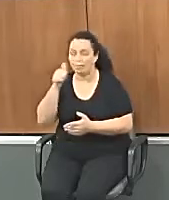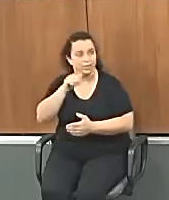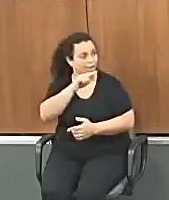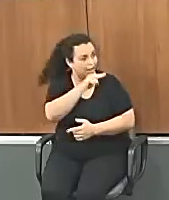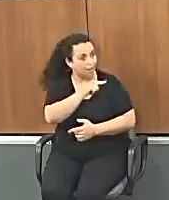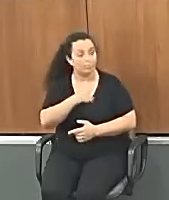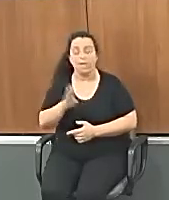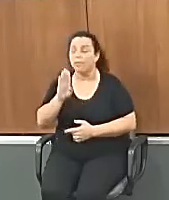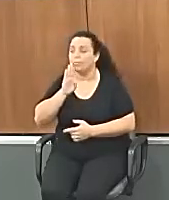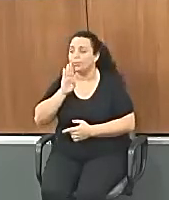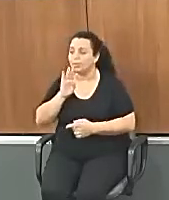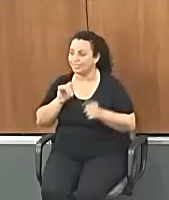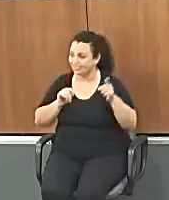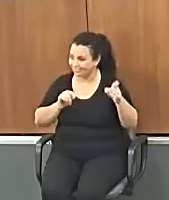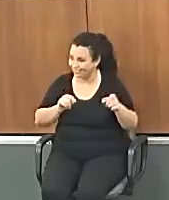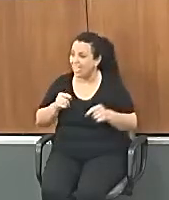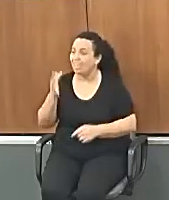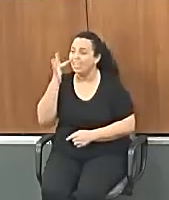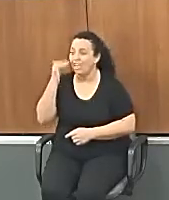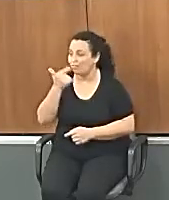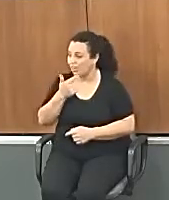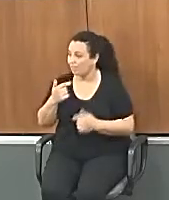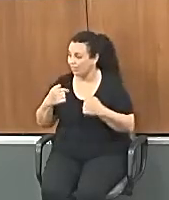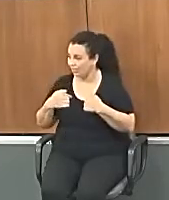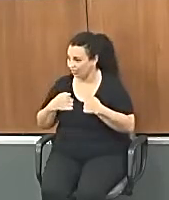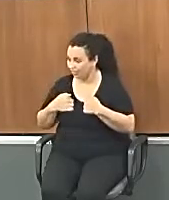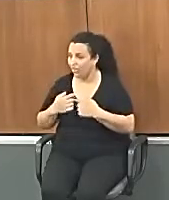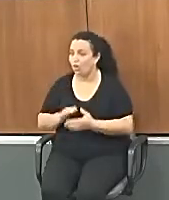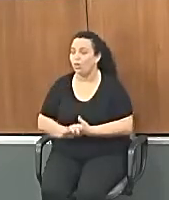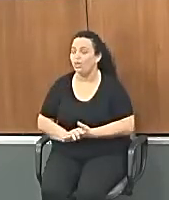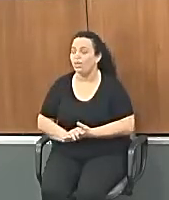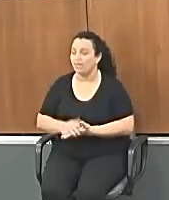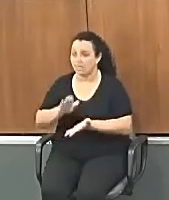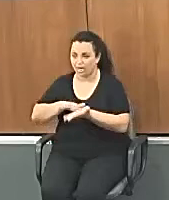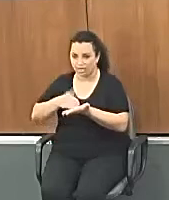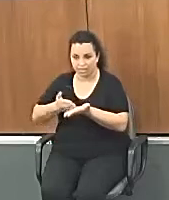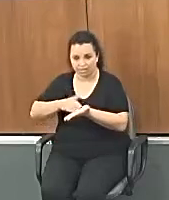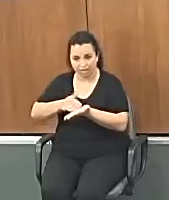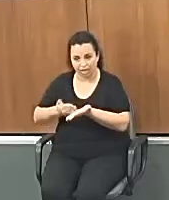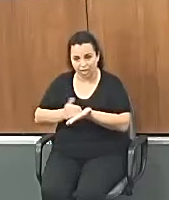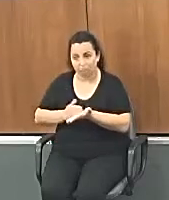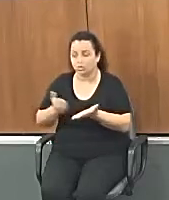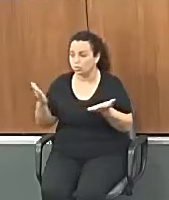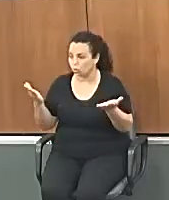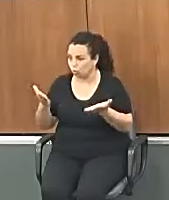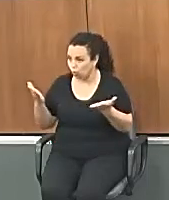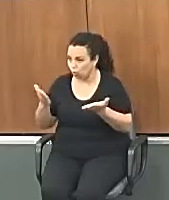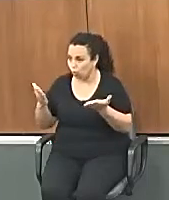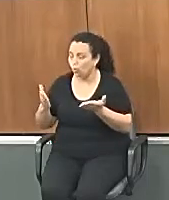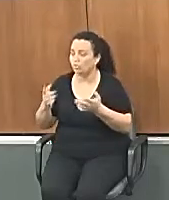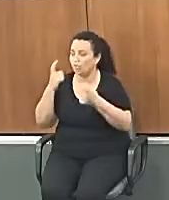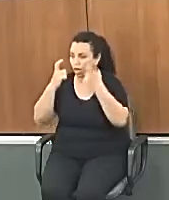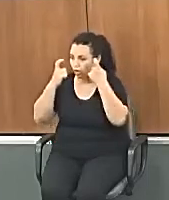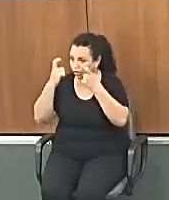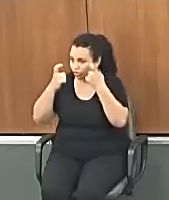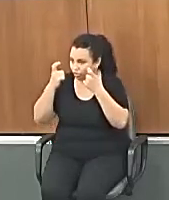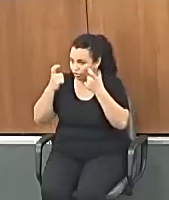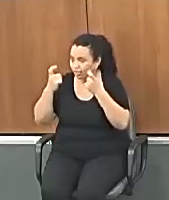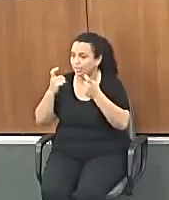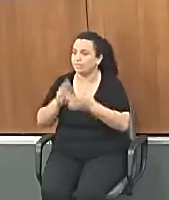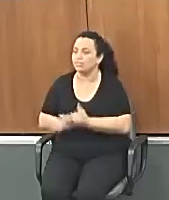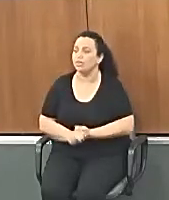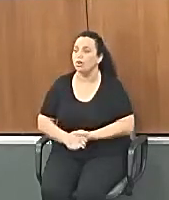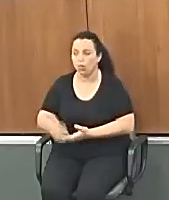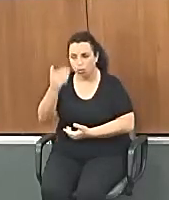bruna michele pereira ea flávia ribeiro que são os tradutores de libras que nos auxiliam nesse trabalho de hoje